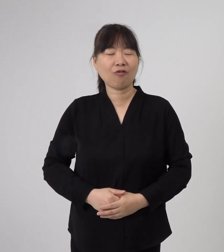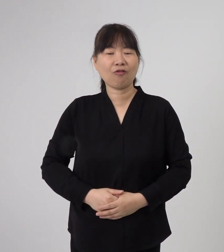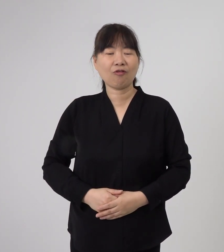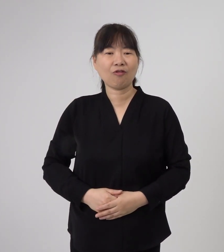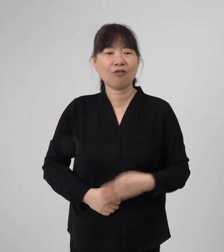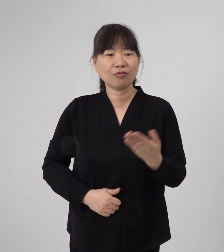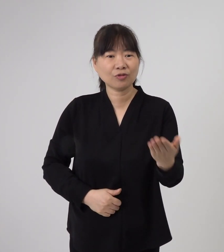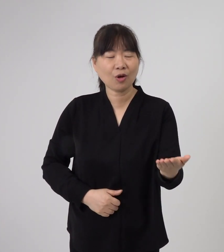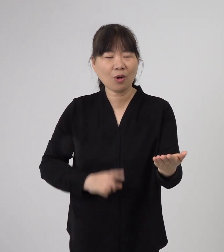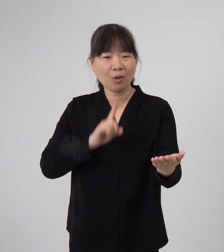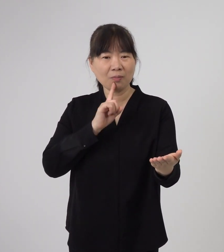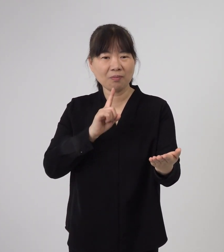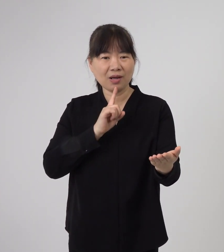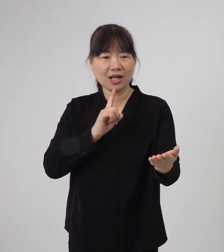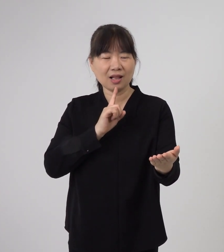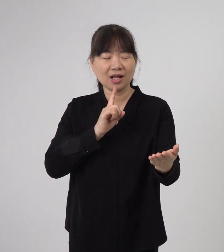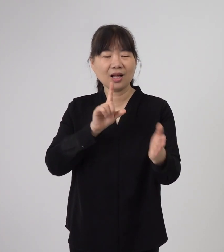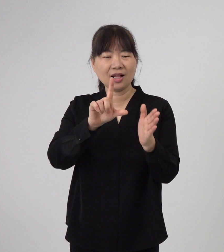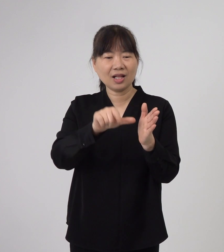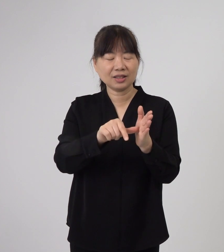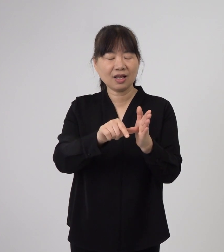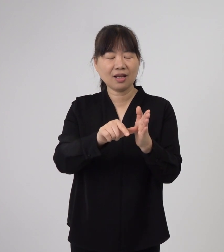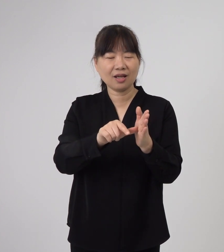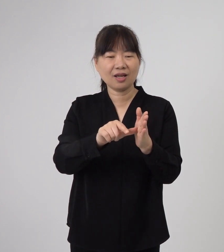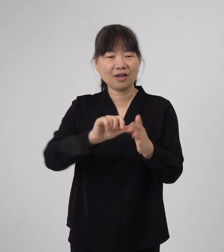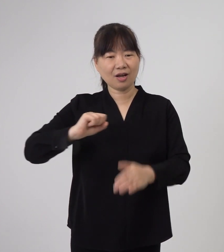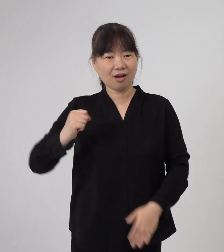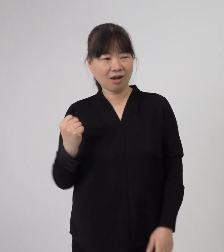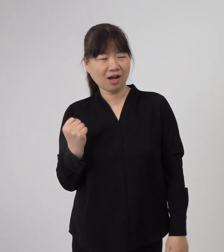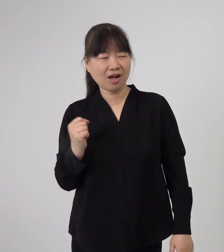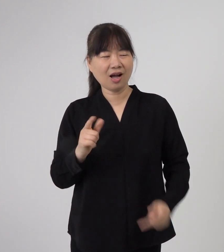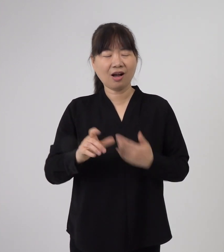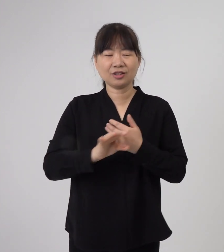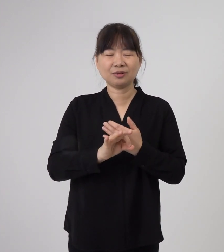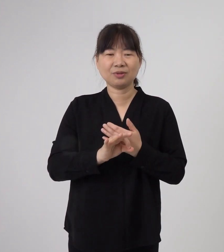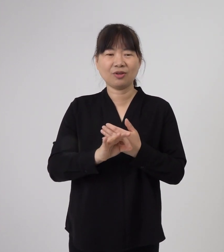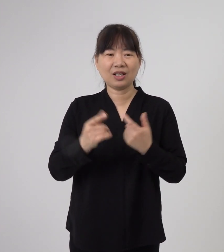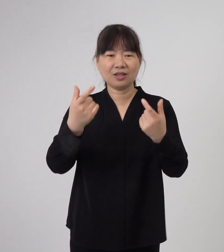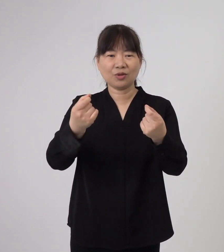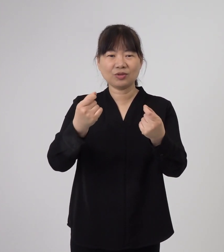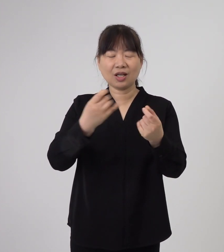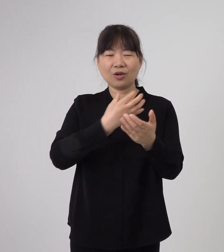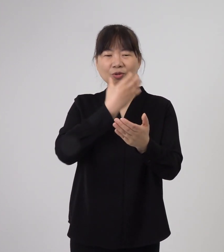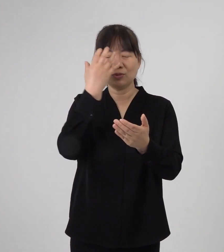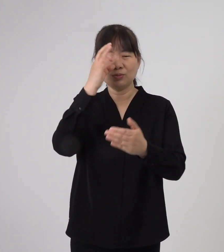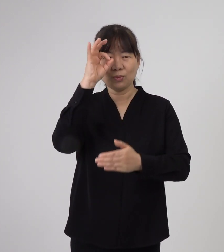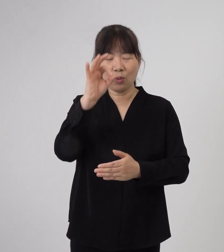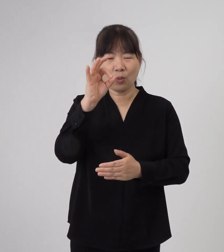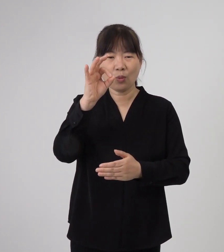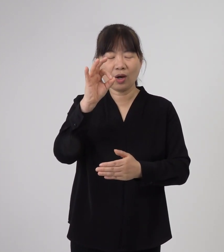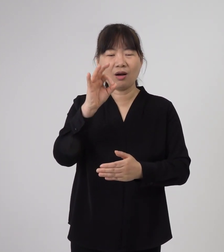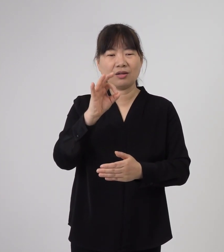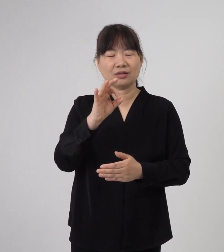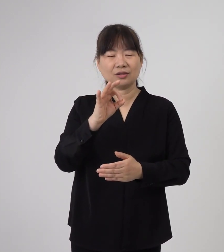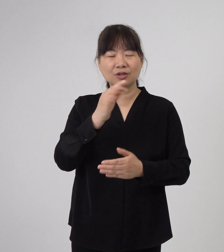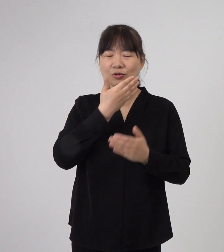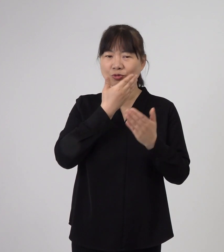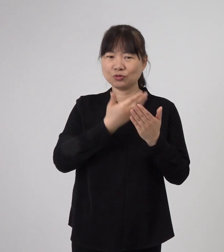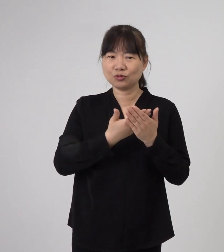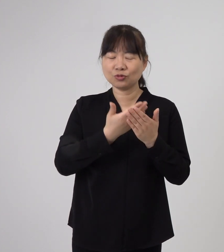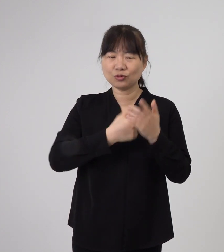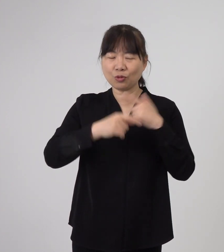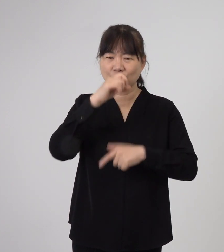너 말로 할 때 가는 게 정상이냐? 이런 거 보고 가는 게 정상이냐? 그러면 말로 할 때 가는